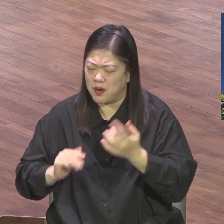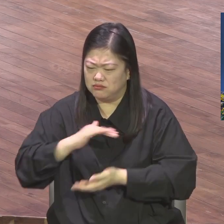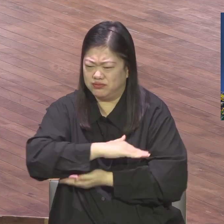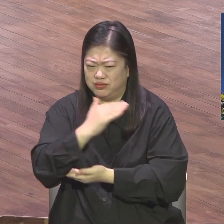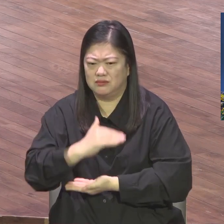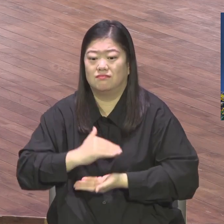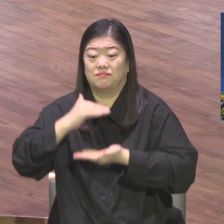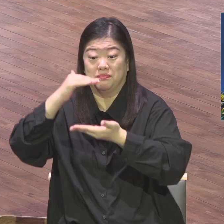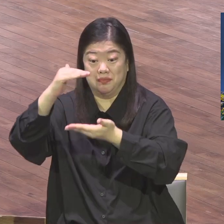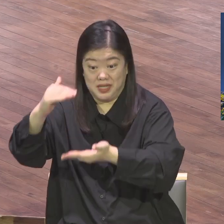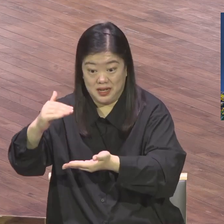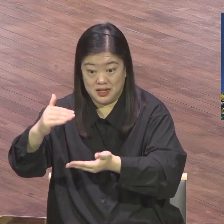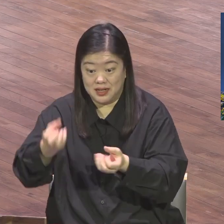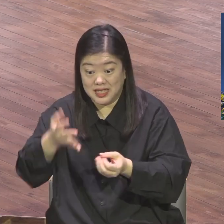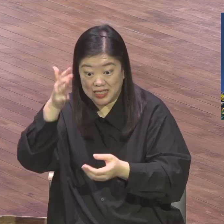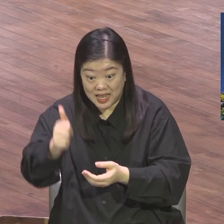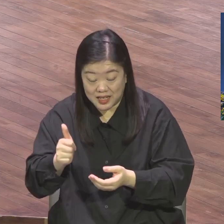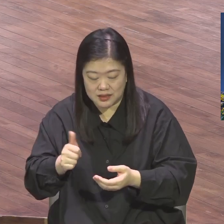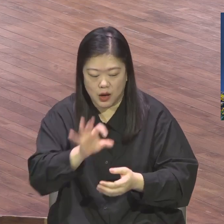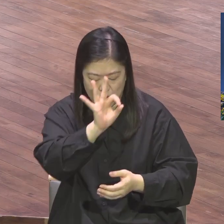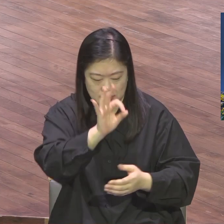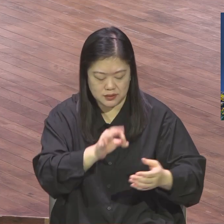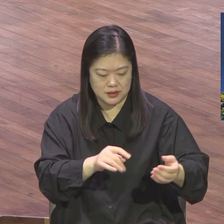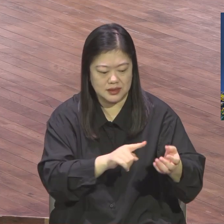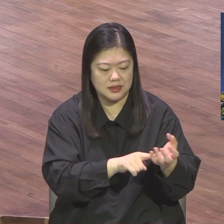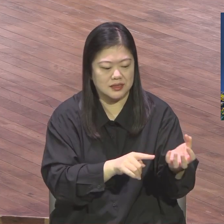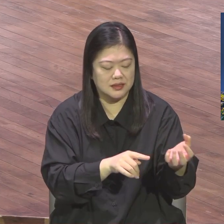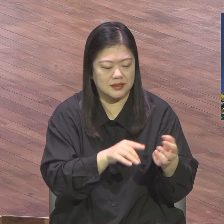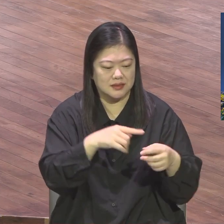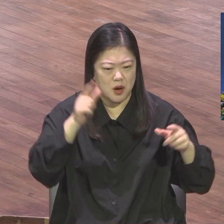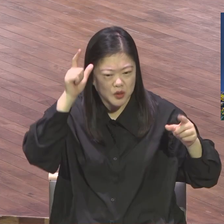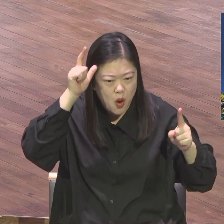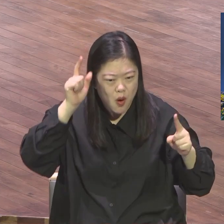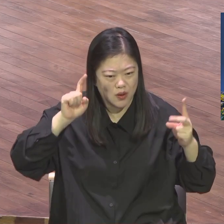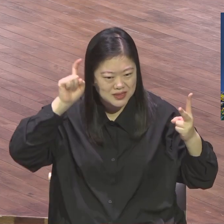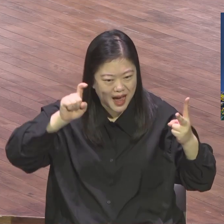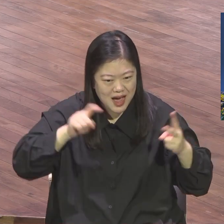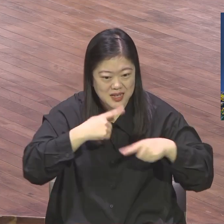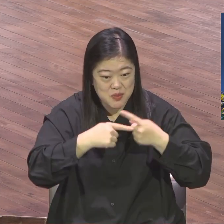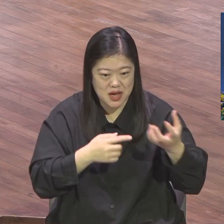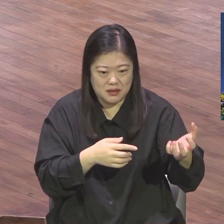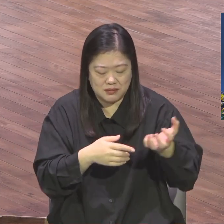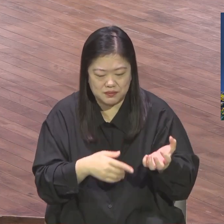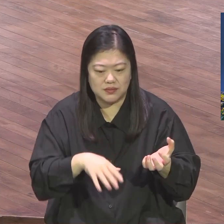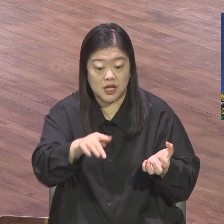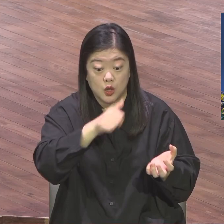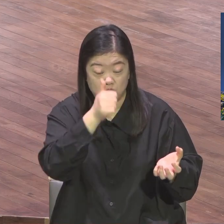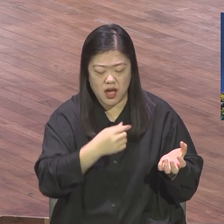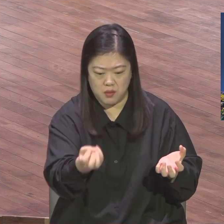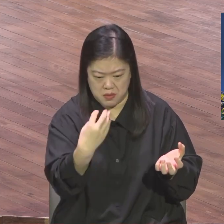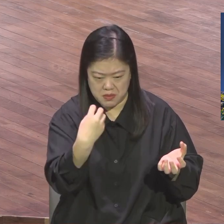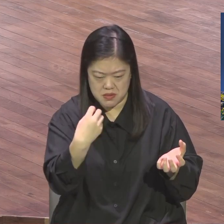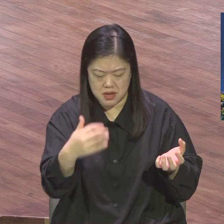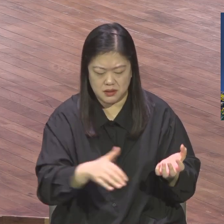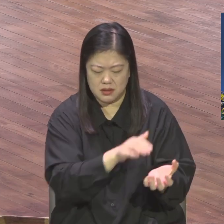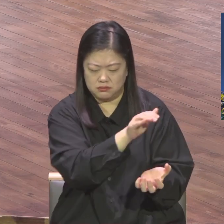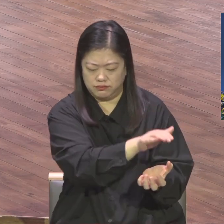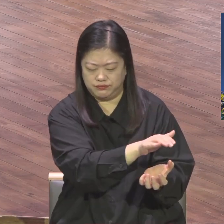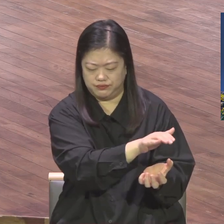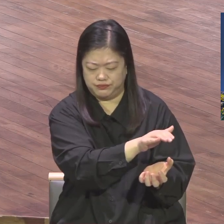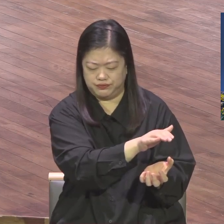그 사람이 그 죄의 대가를 짐승이 치르고 대신 살아가는 게 피 흘림 없은 적 죄의 사함이